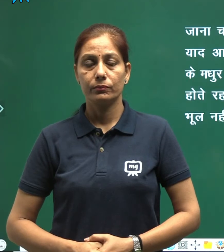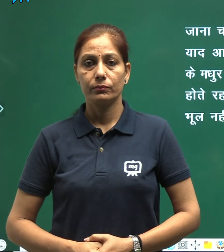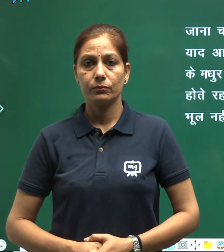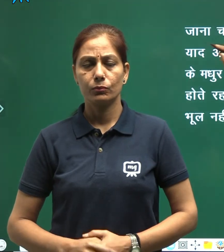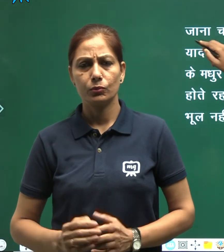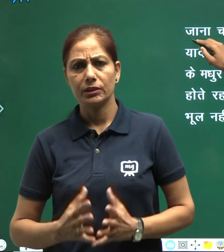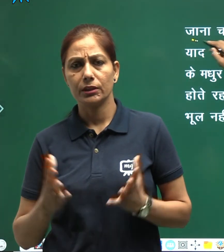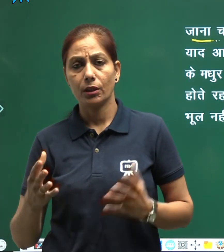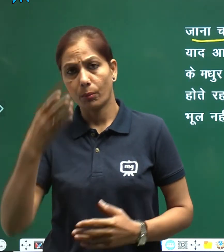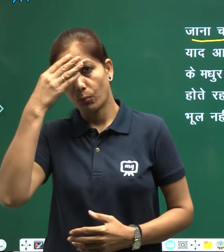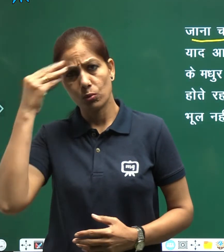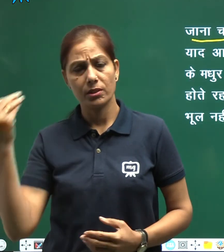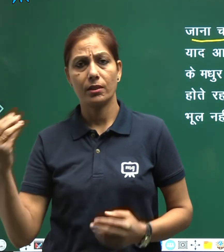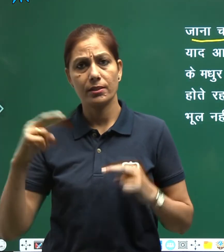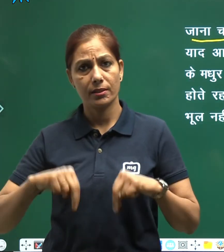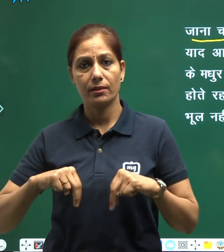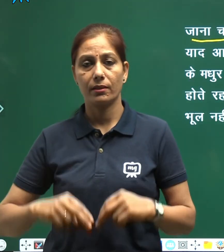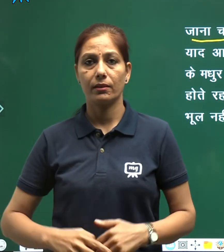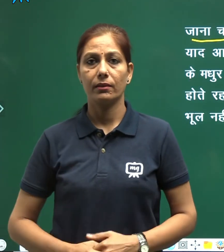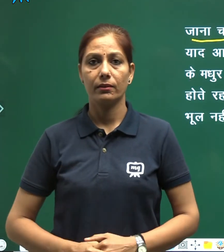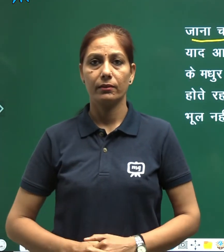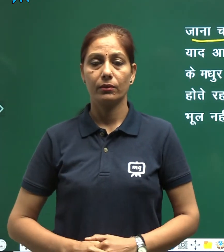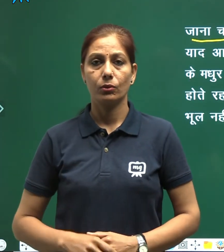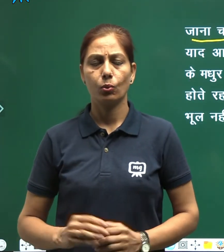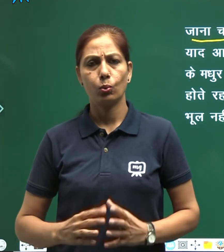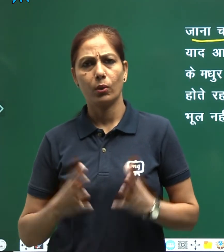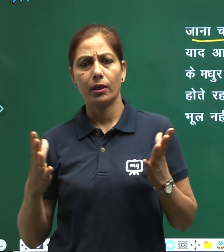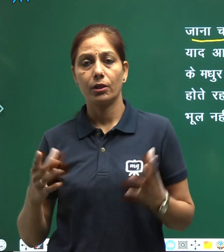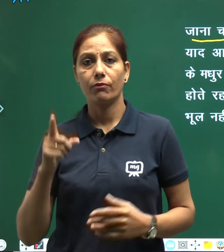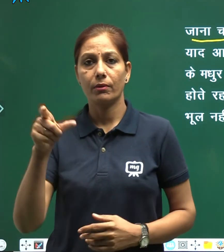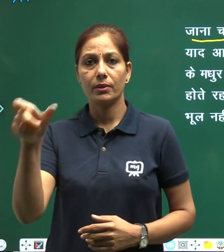जितना भूल जाना चाहता है उतना ही वह